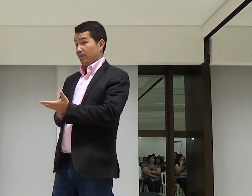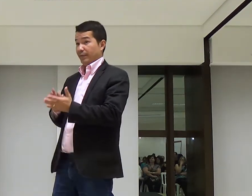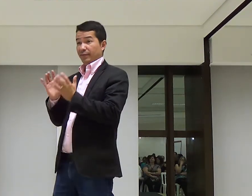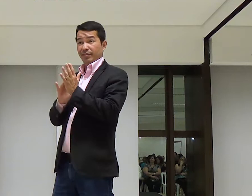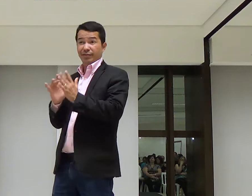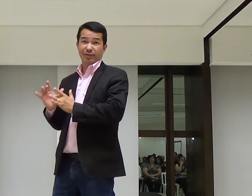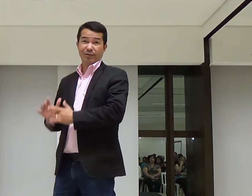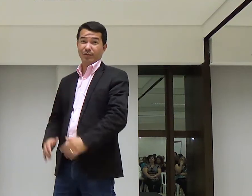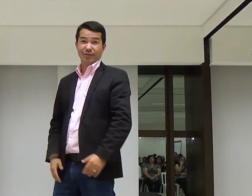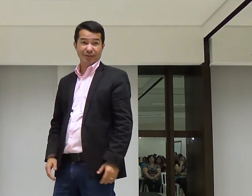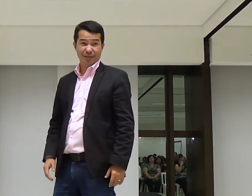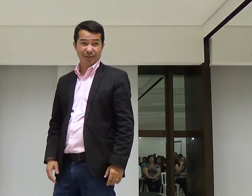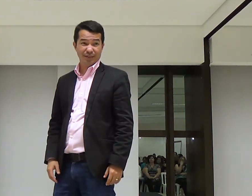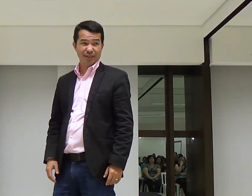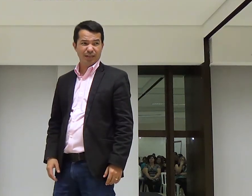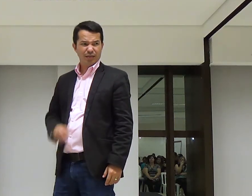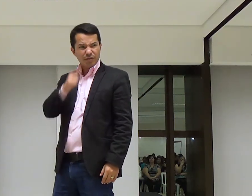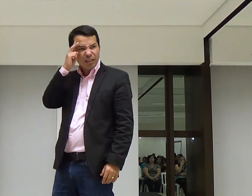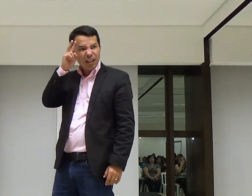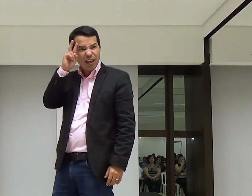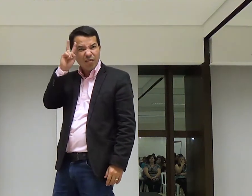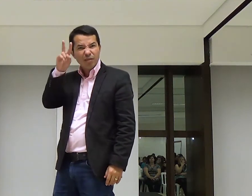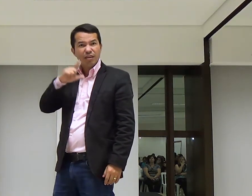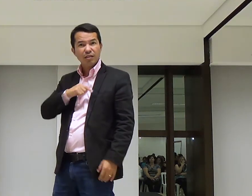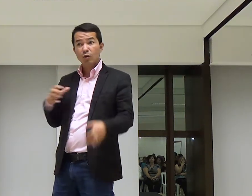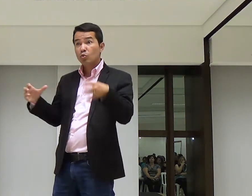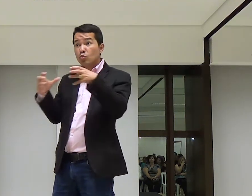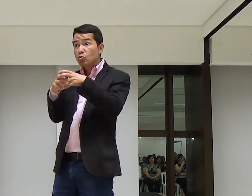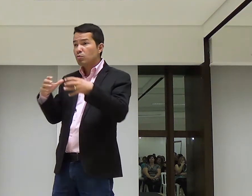Nós precisamos copiar Jesus. Você lembra?